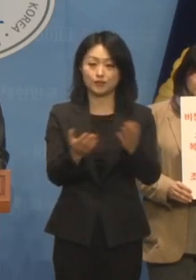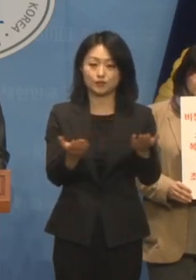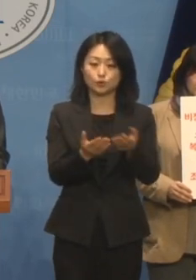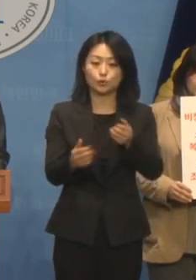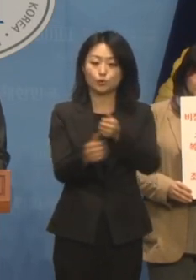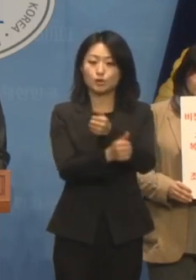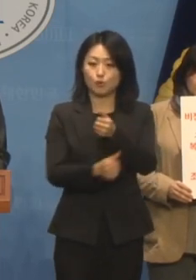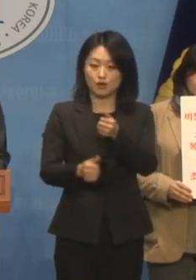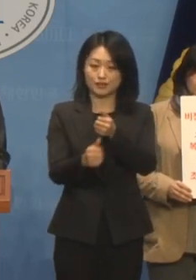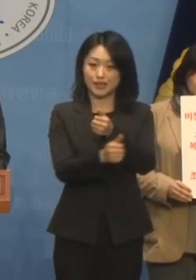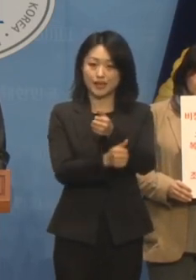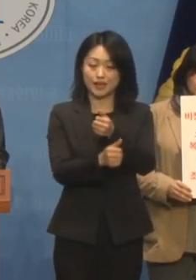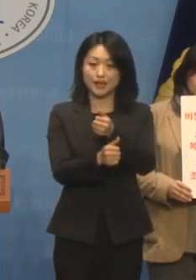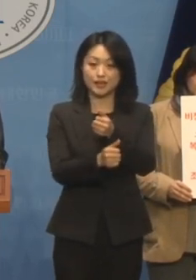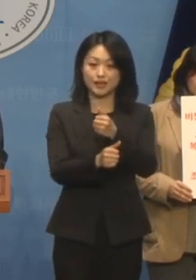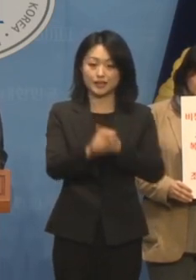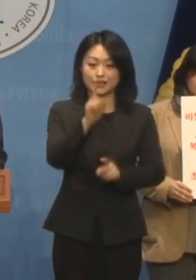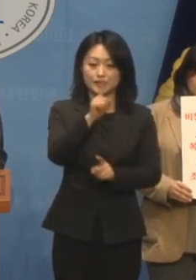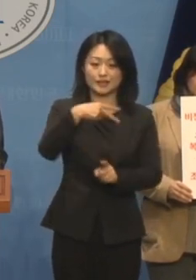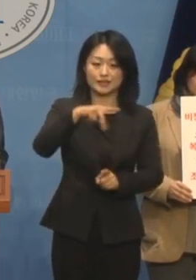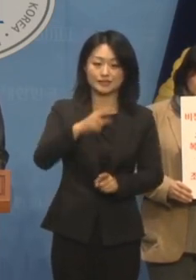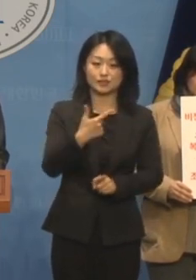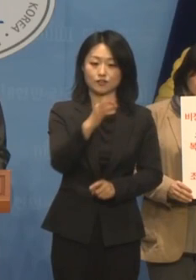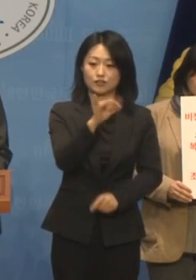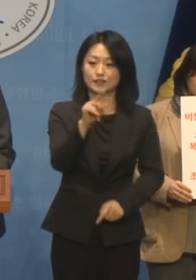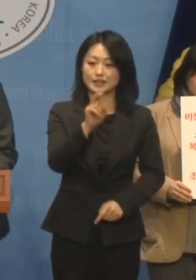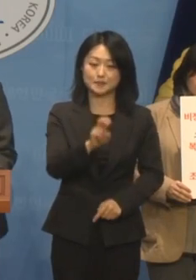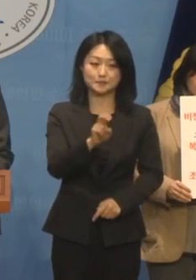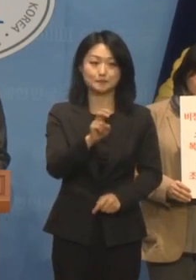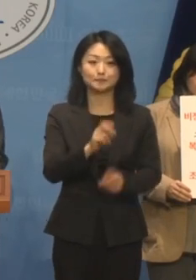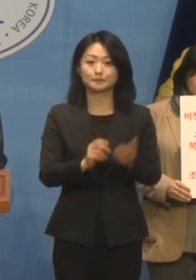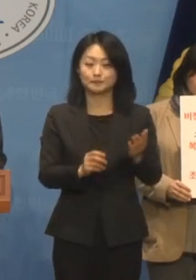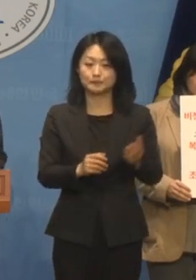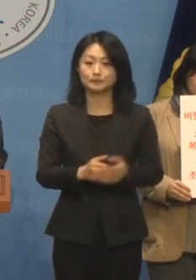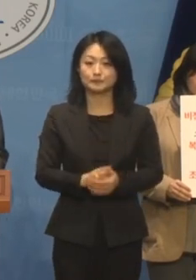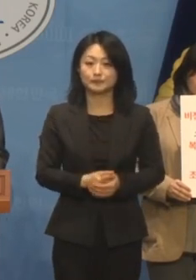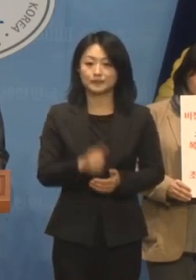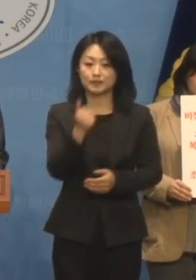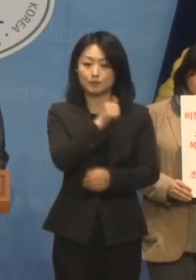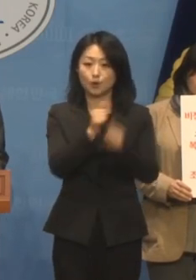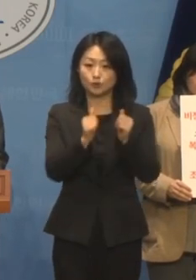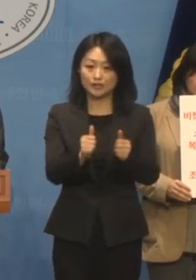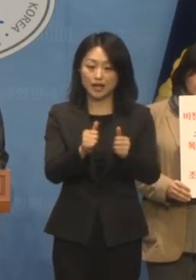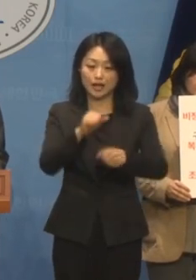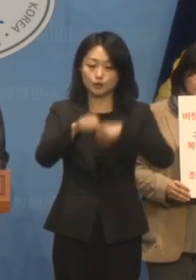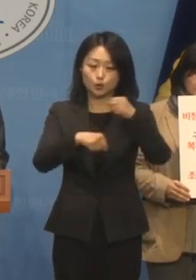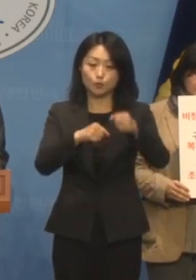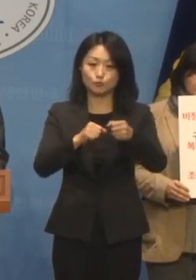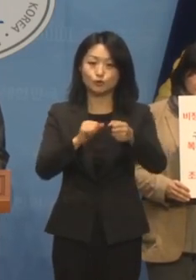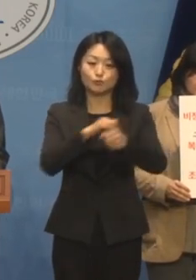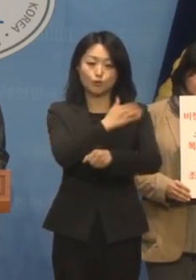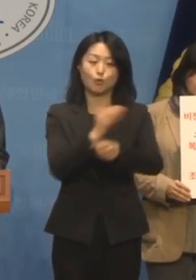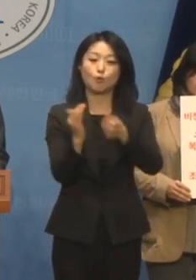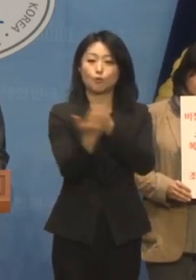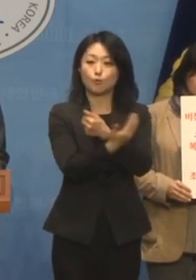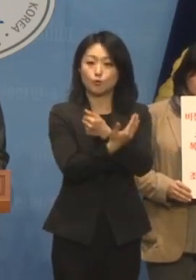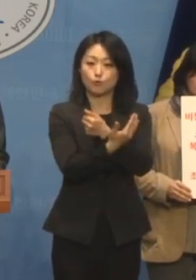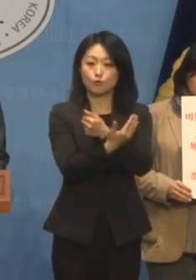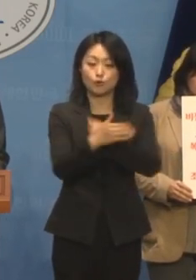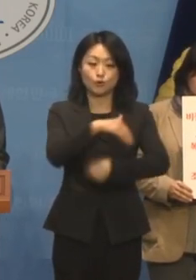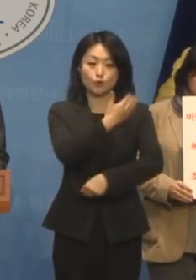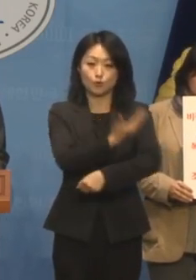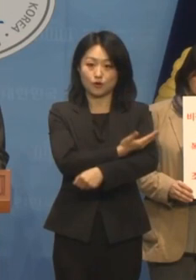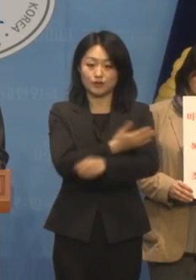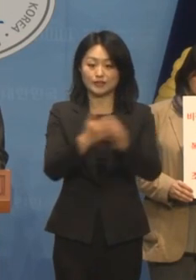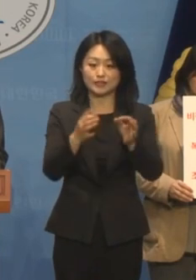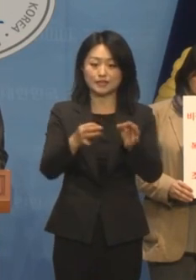노동위원회에서 이선민 변호사님 참석해 주셨습니다. 네, 또 민변 동물권 소위원회에서 김소리 변호사님